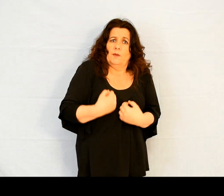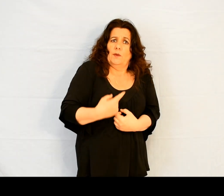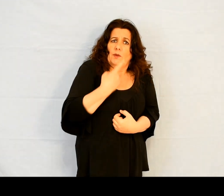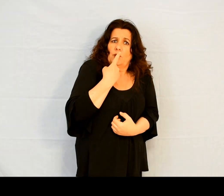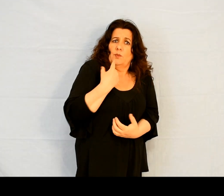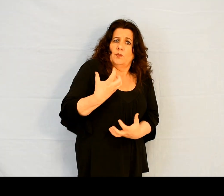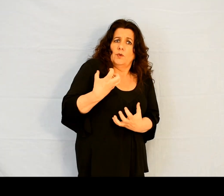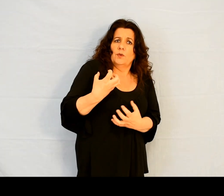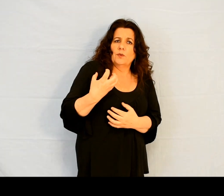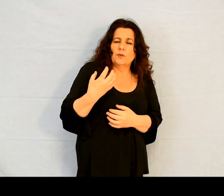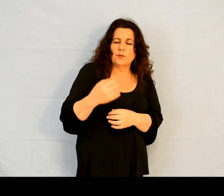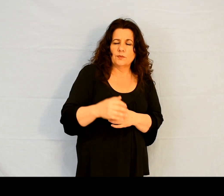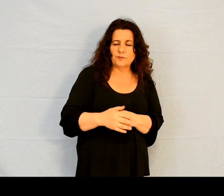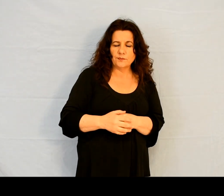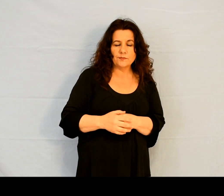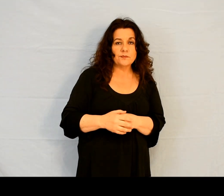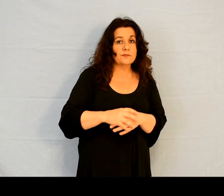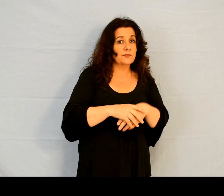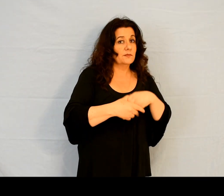déclara « Voici l'homme !»